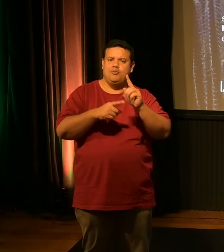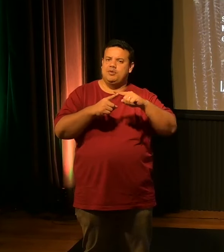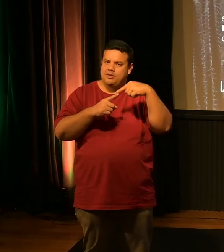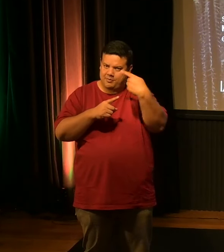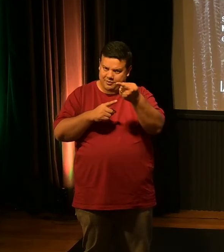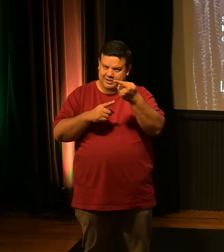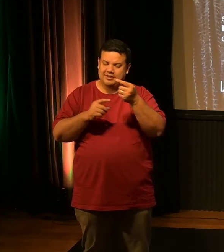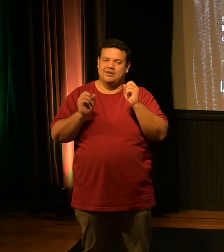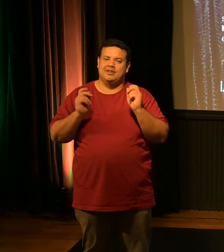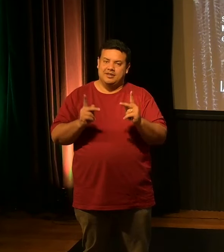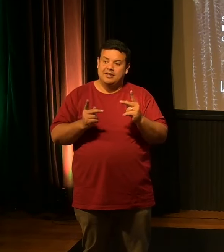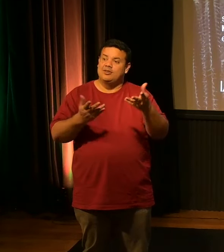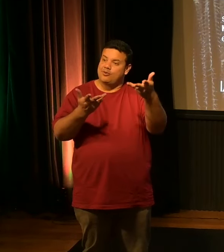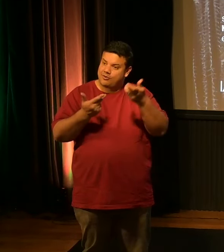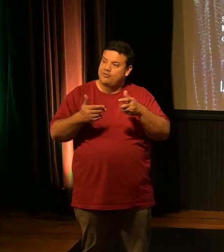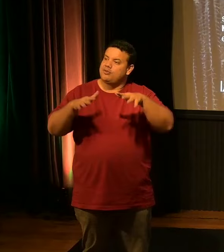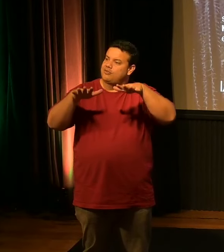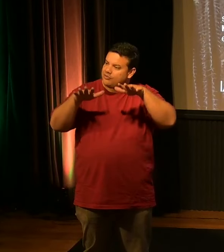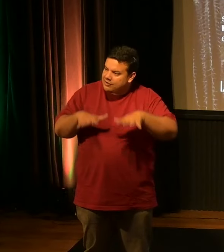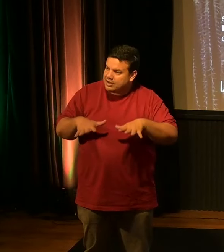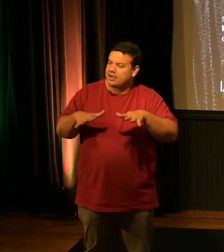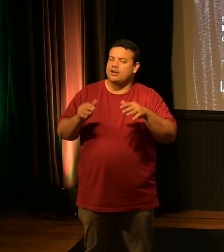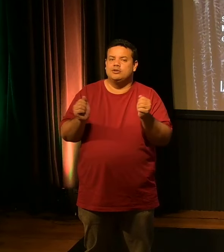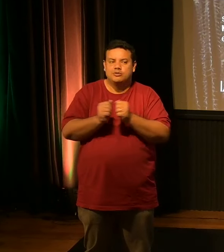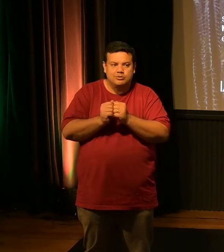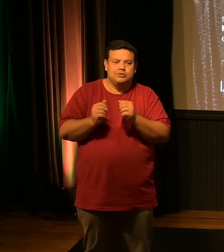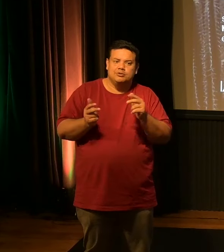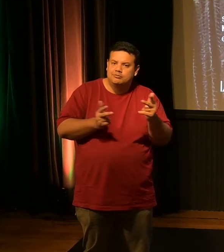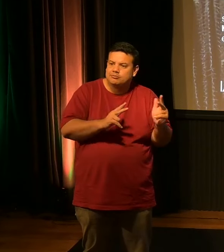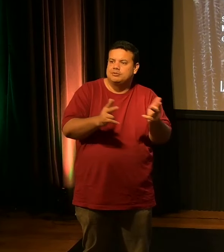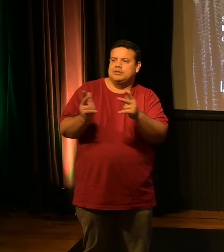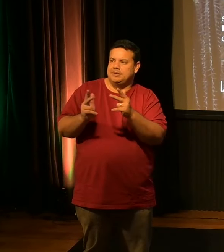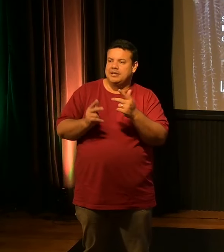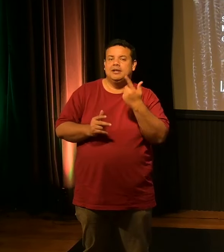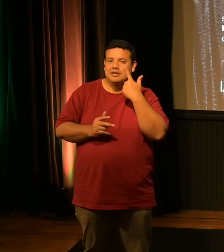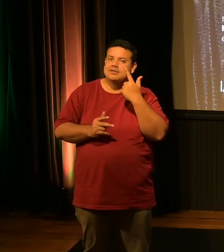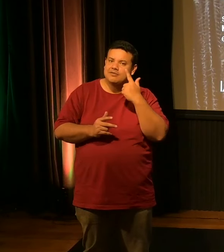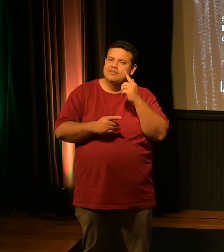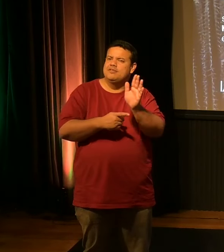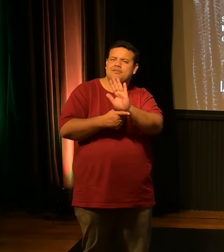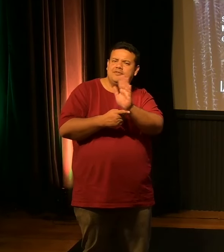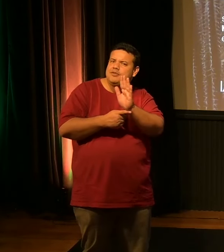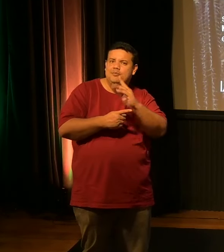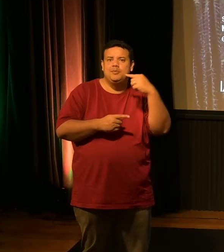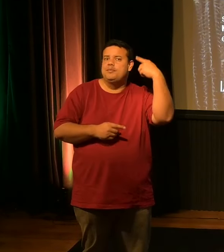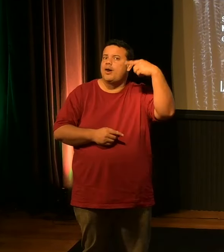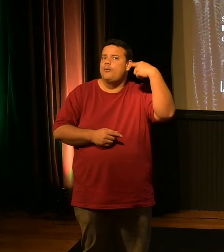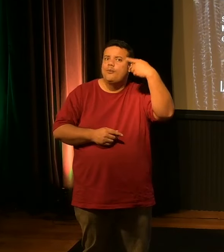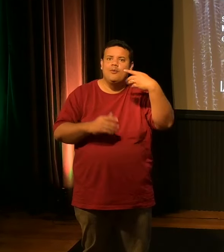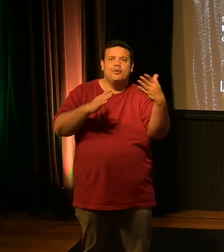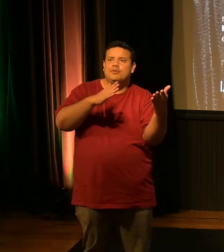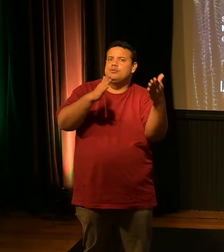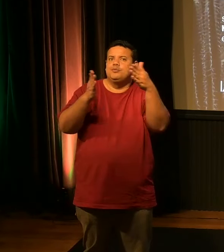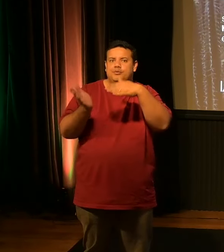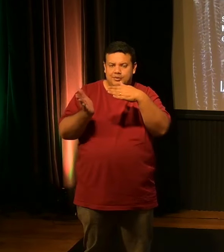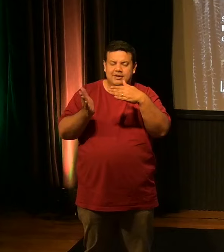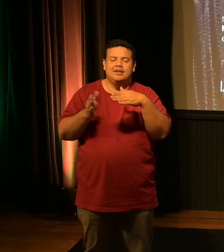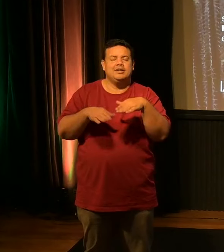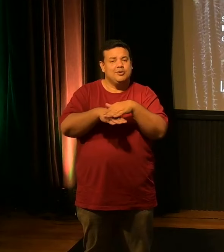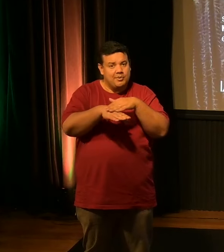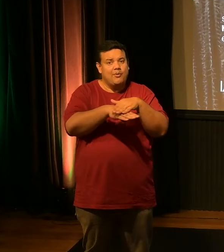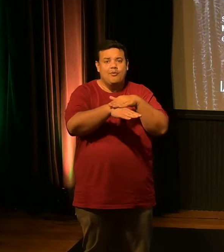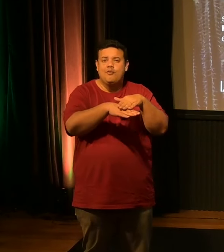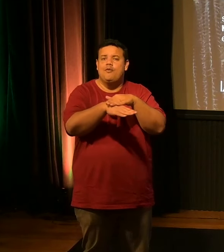Então, convido vocês todos a ficarem pra gente... Vocês vão perceber que são filmes bem malucos, que eu acho que uma conversa vai ser